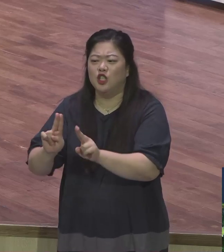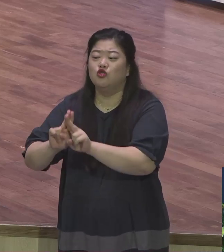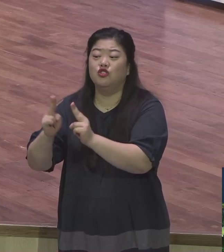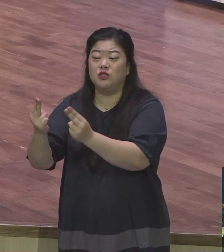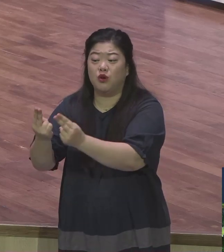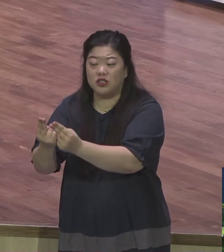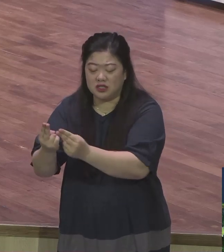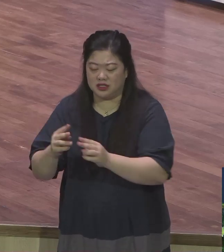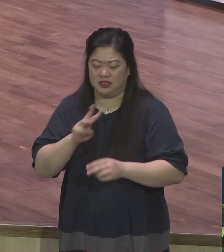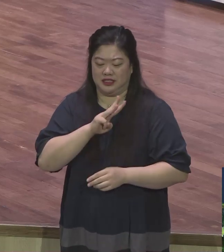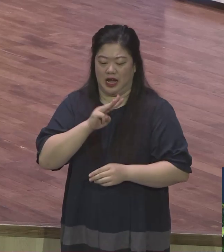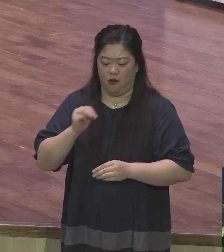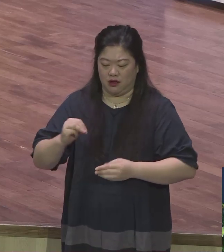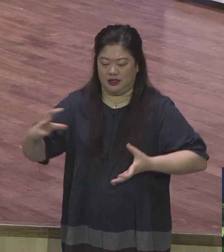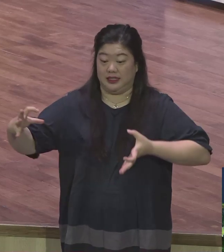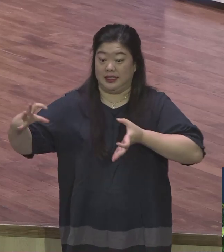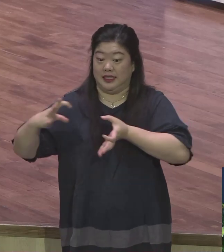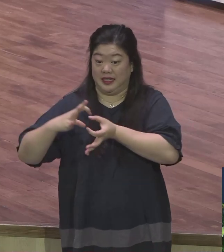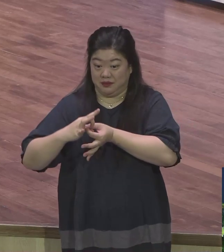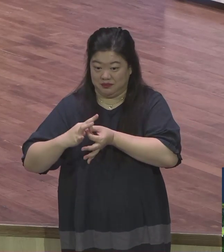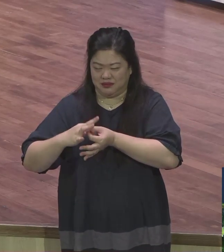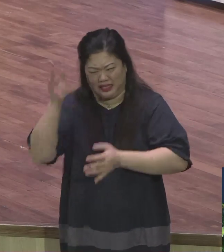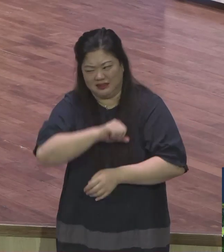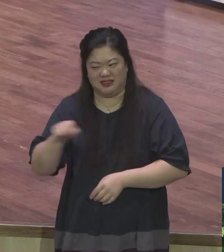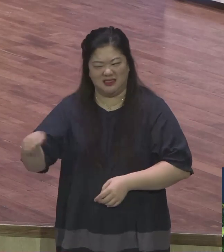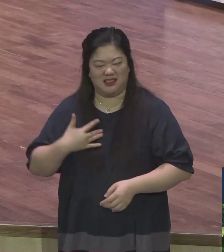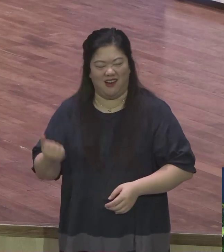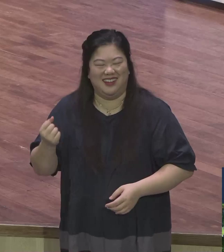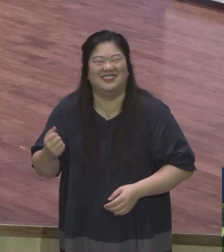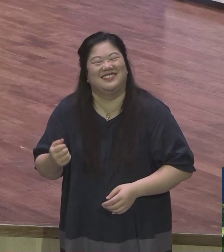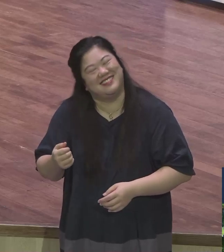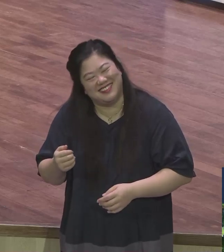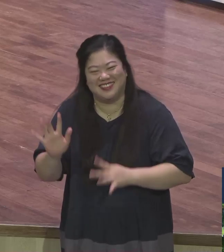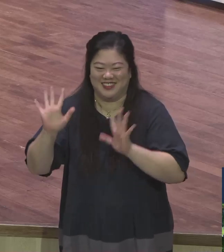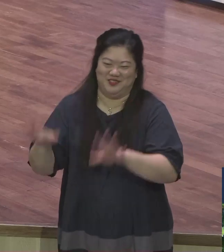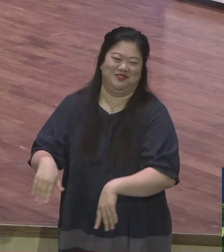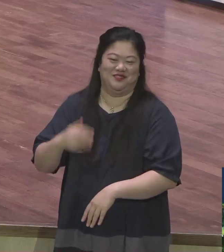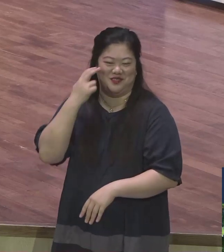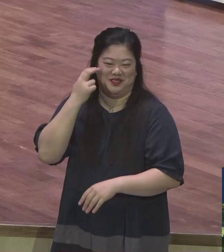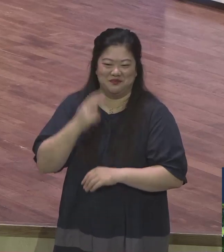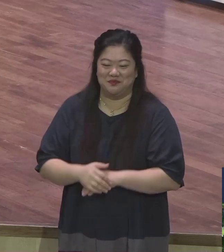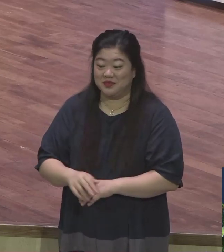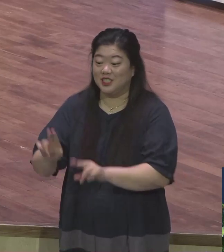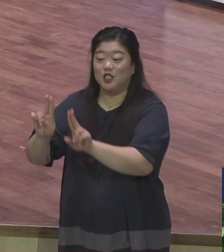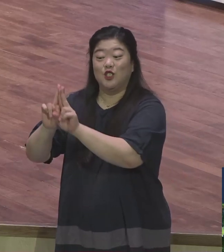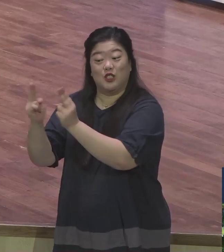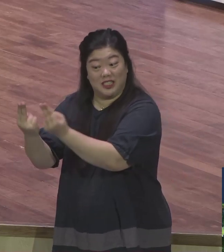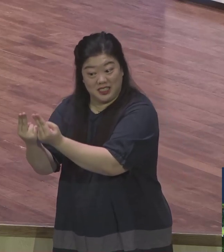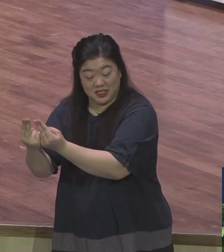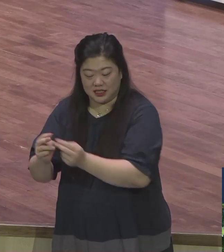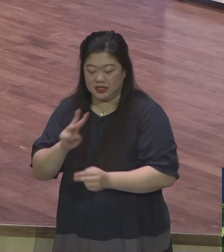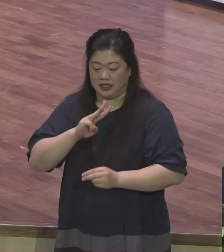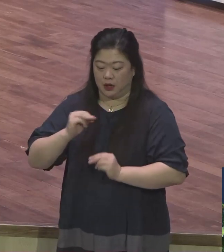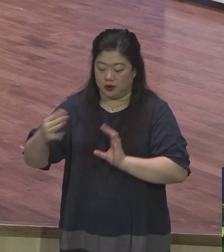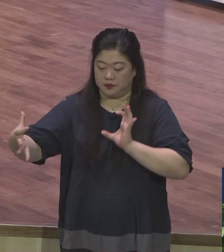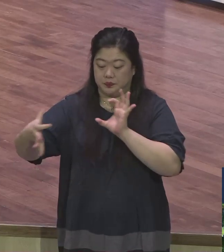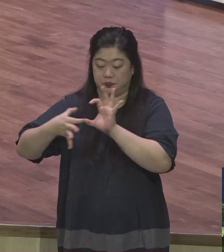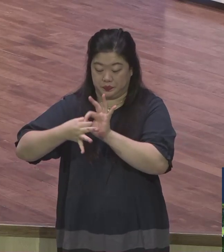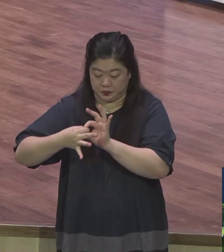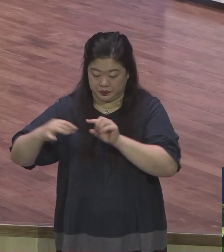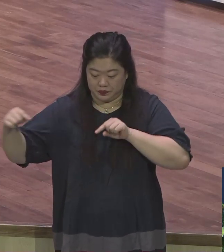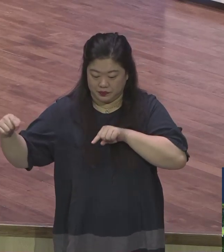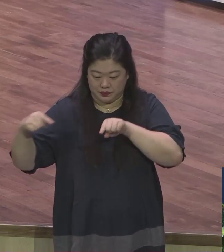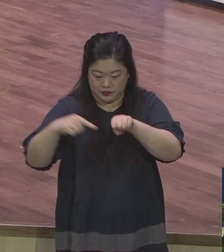유니월드 NGO와 예원교회 힘을 합쳐가지고 지금 이렇게 예원문화센터를